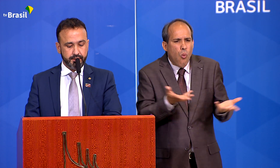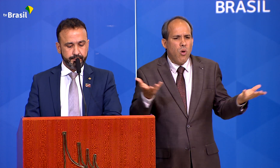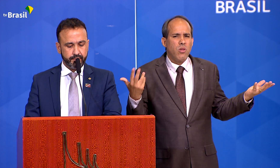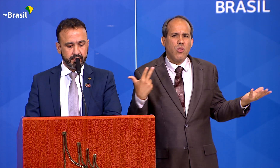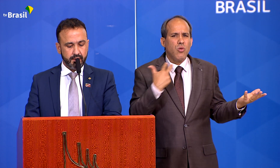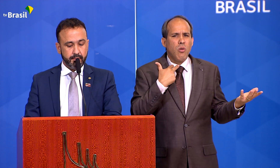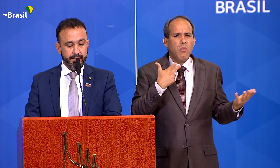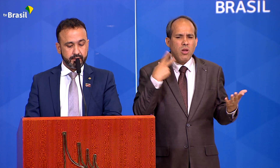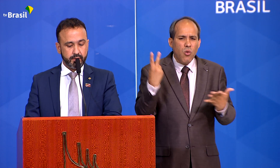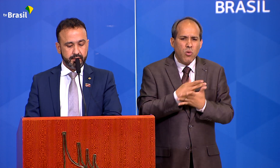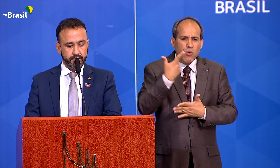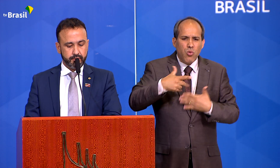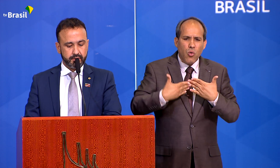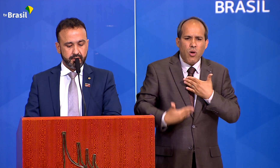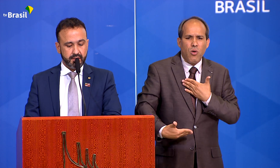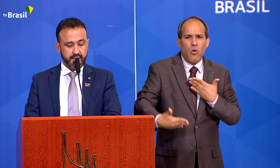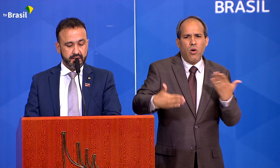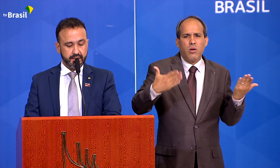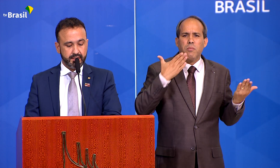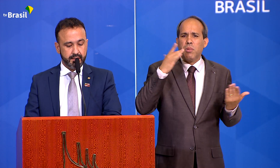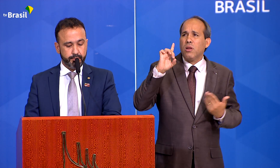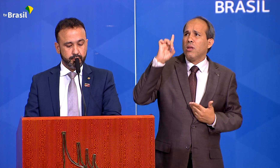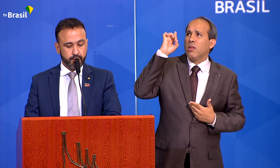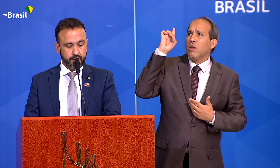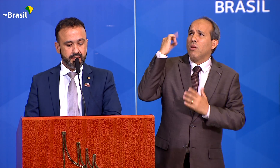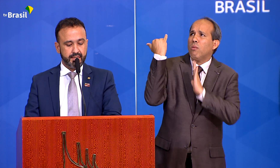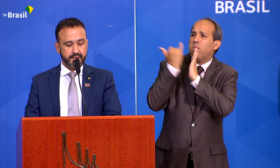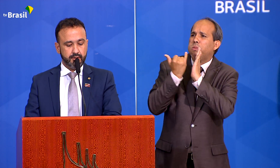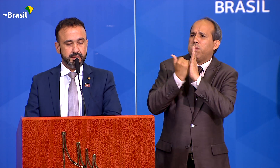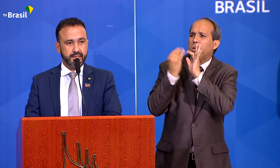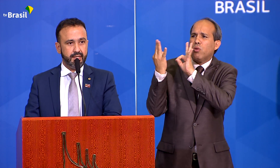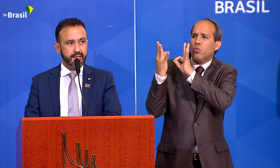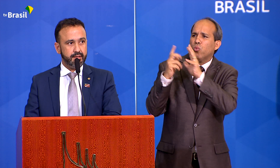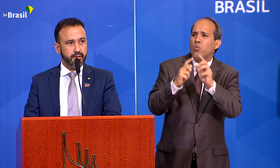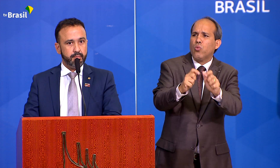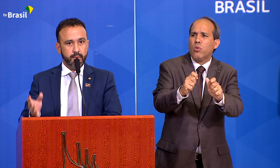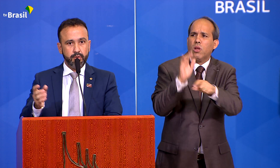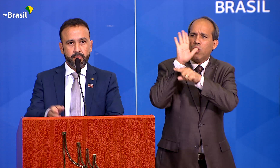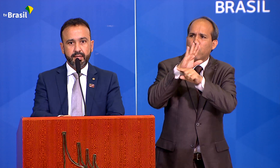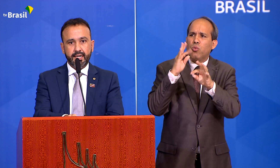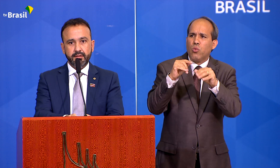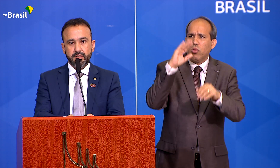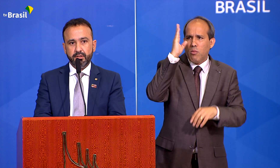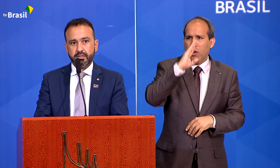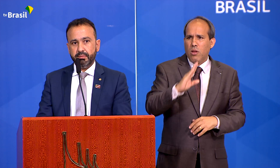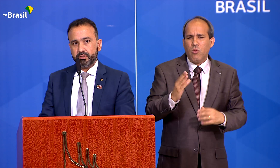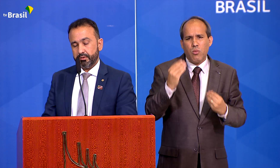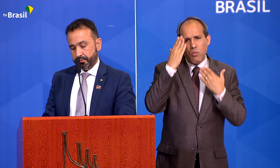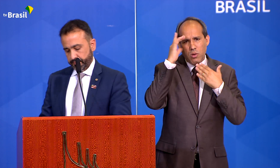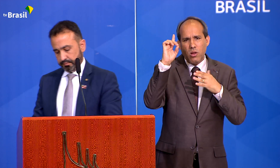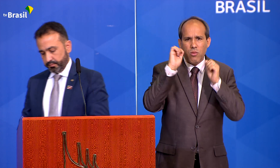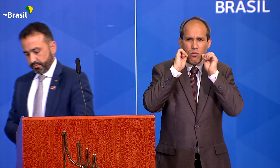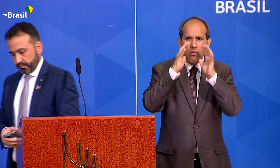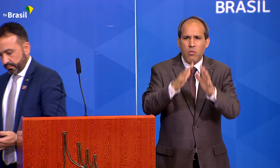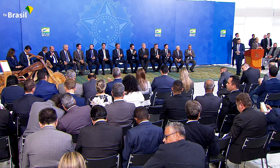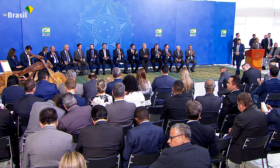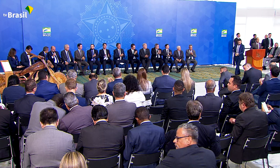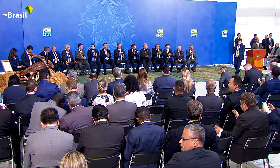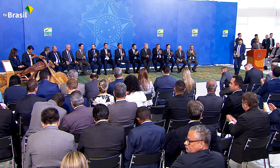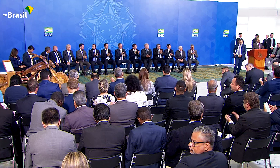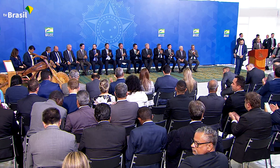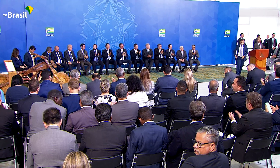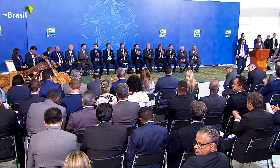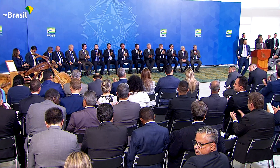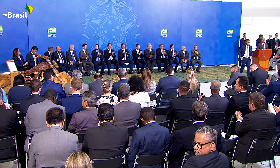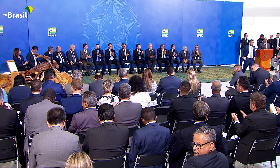existir Peço a Deus que interceda por toda a nação brasileira meu muito obrigado que Deus lhe abençoe